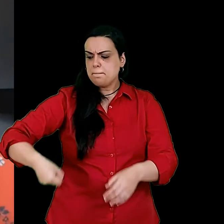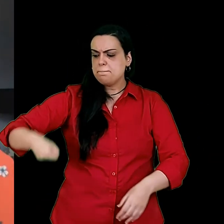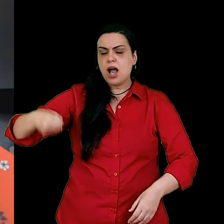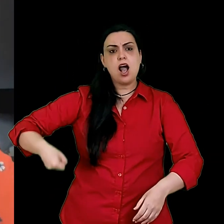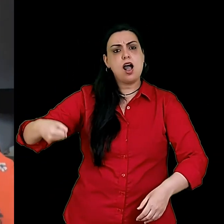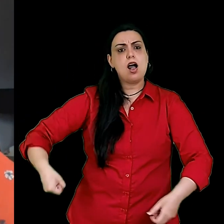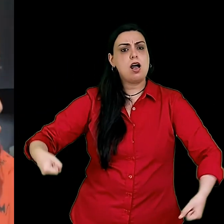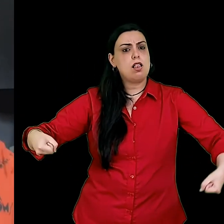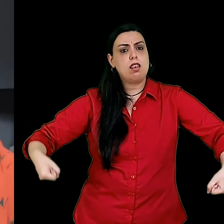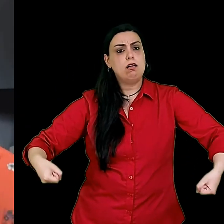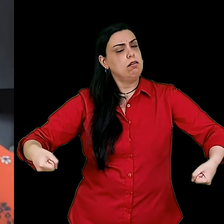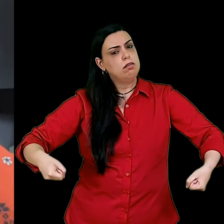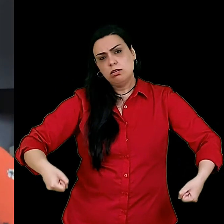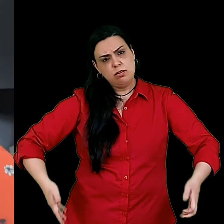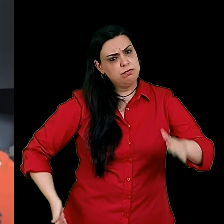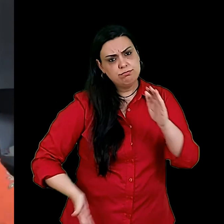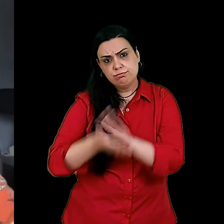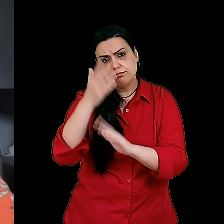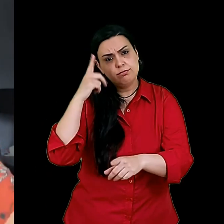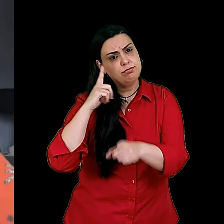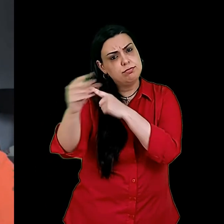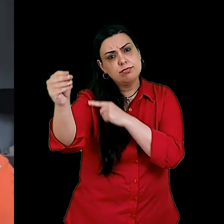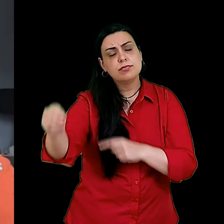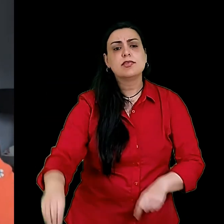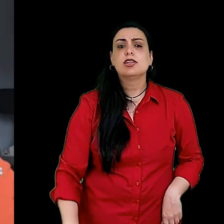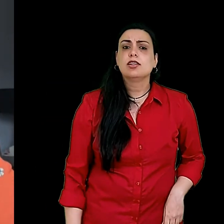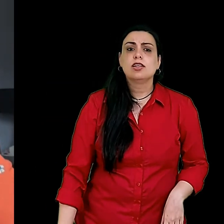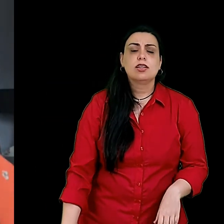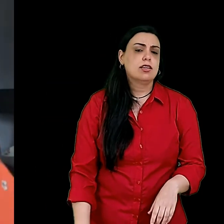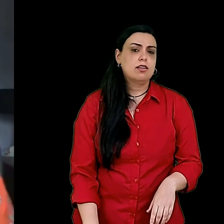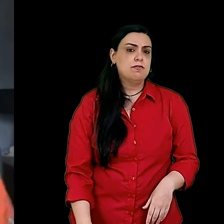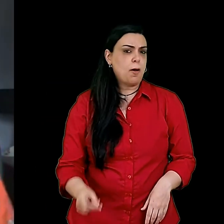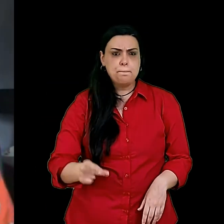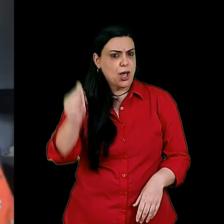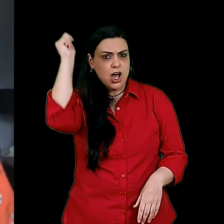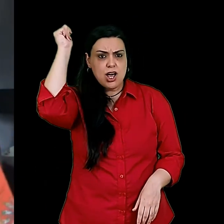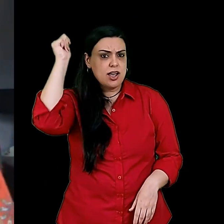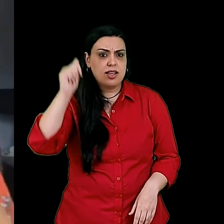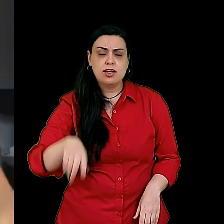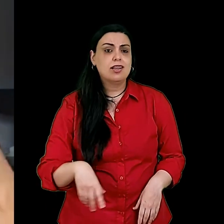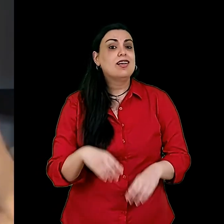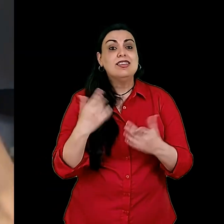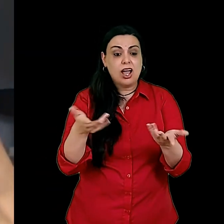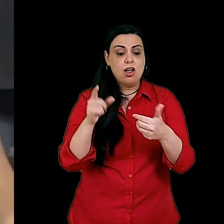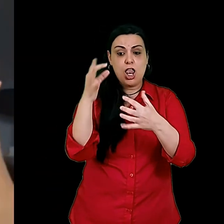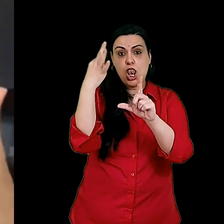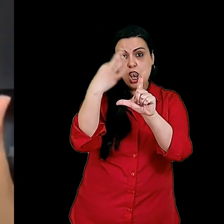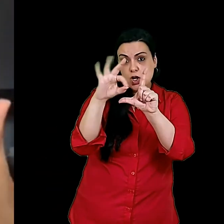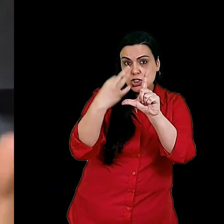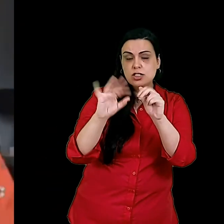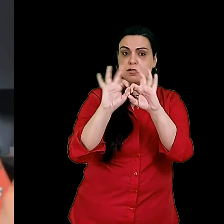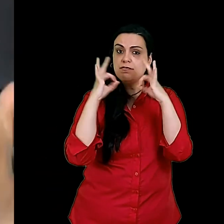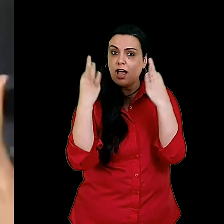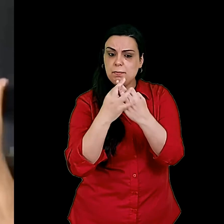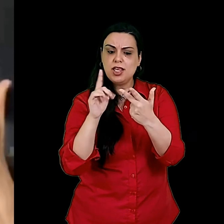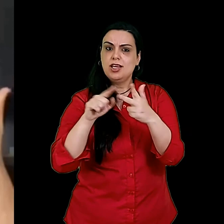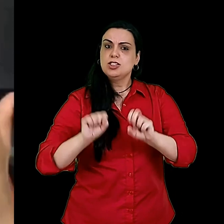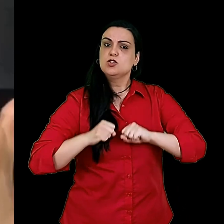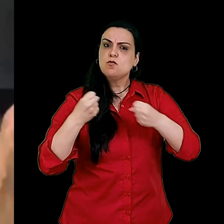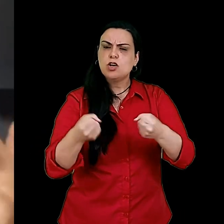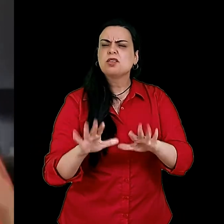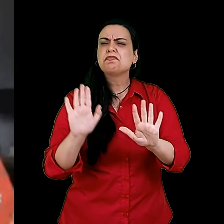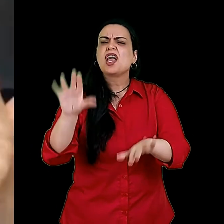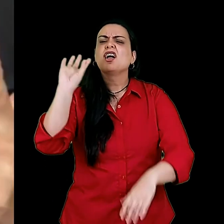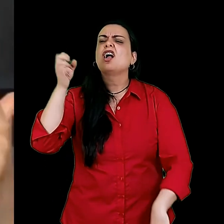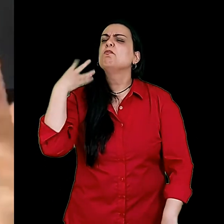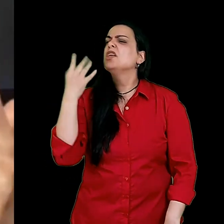pegou os filhos, pegou a jumenta, fez as malas e partiu. Então veja lá, isso envolve logística, isso envolve